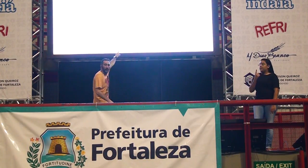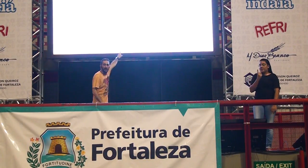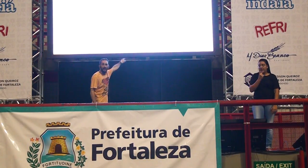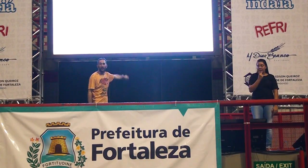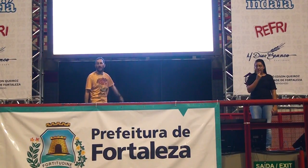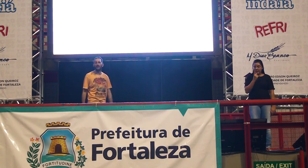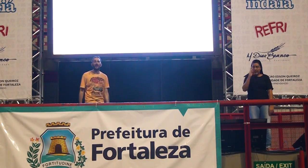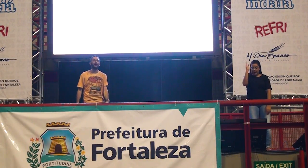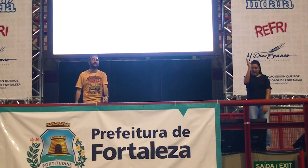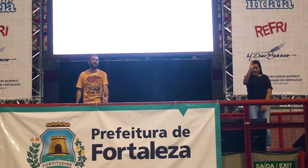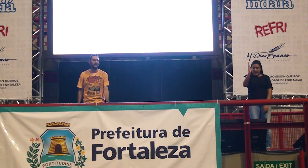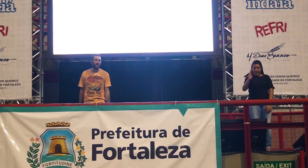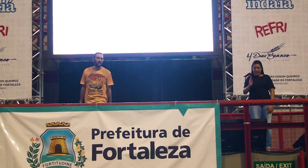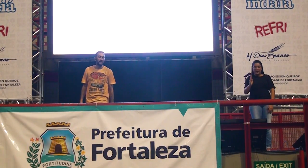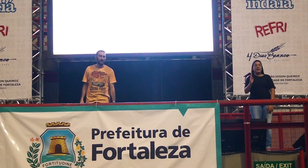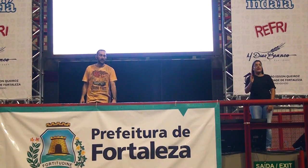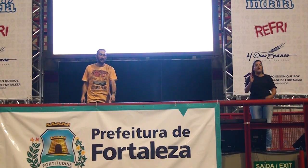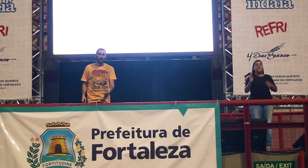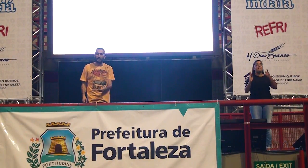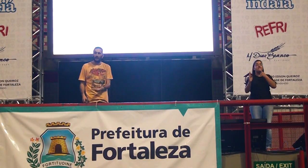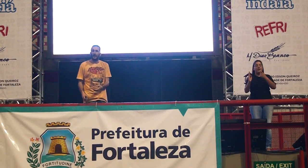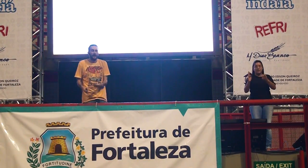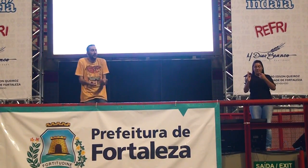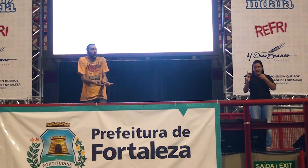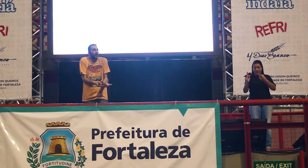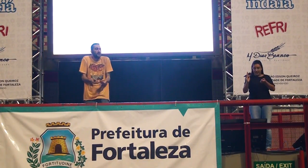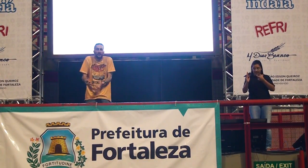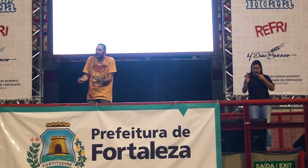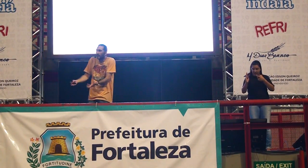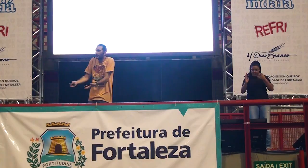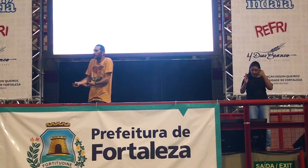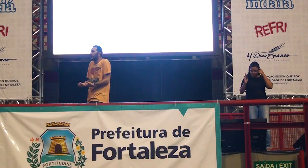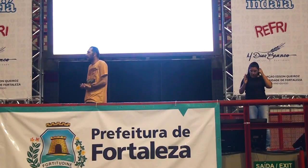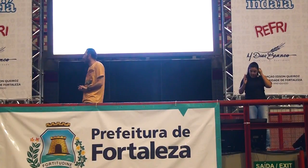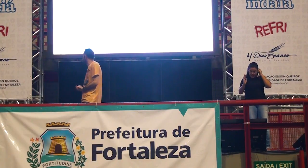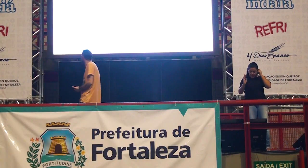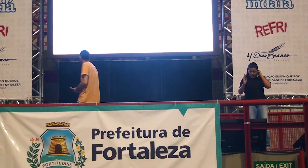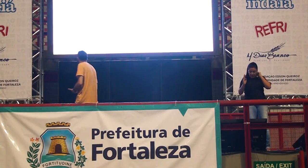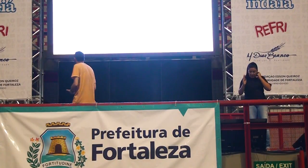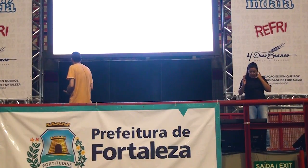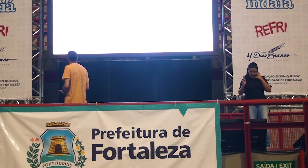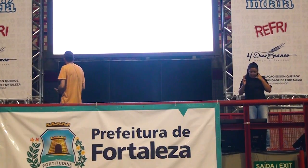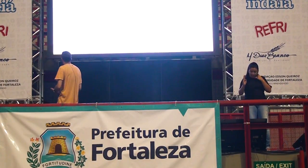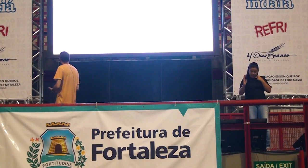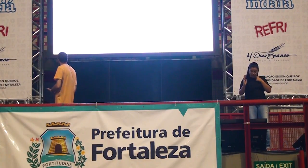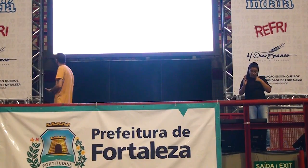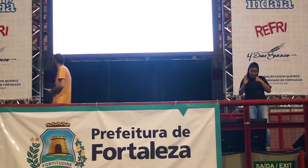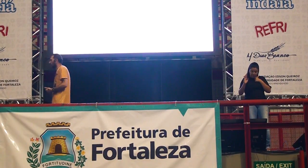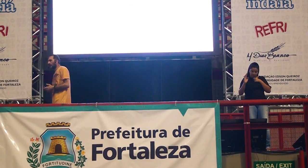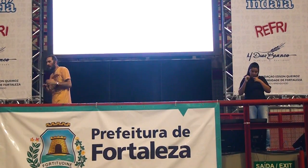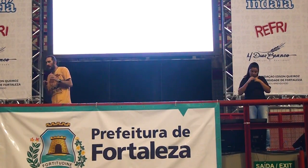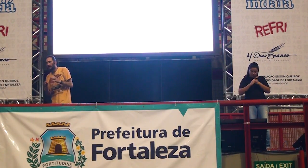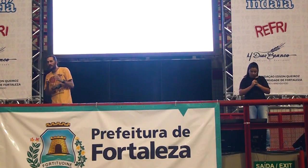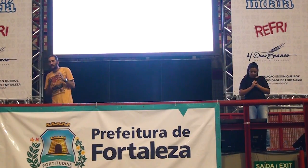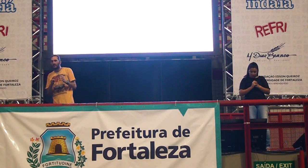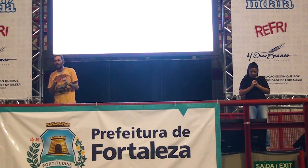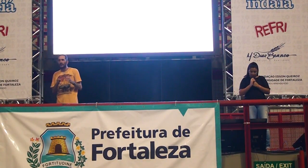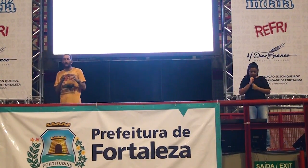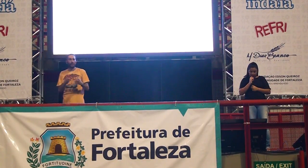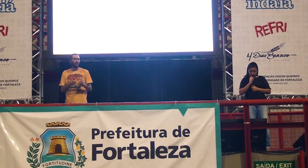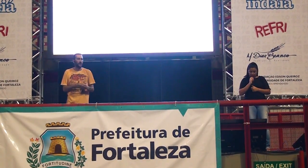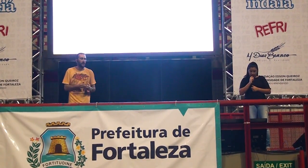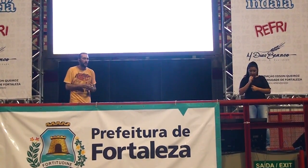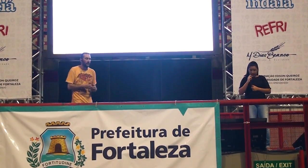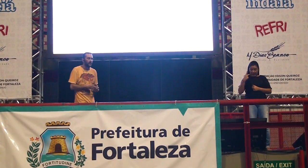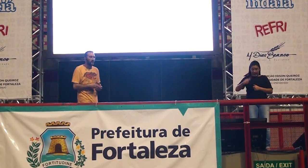do Brasil? É a chamada corrente da Guiana. É a que corta exatamente o Ceará. Certo? É